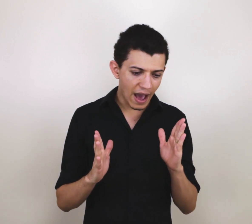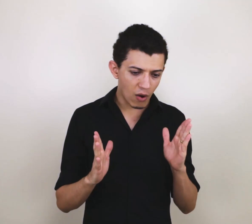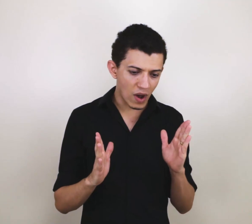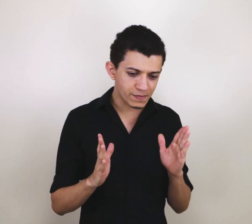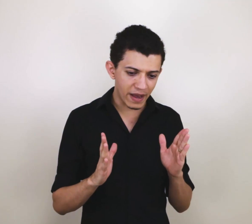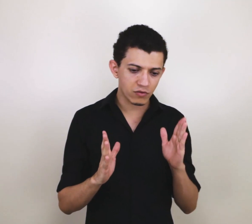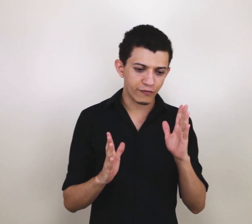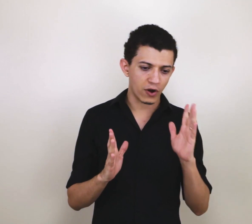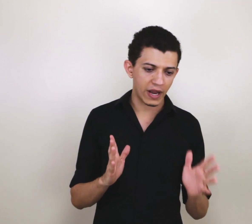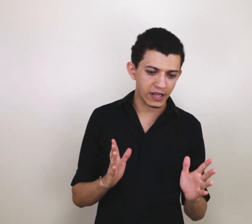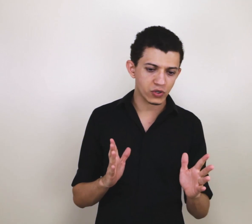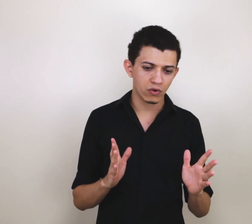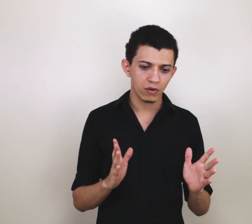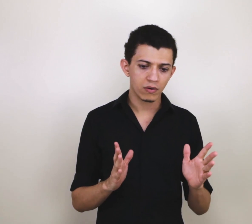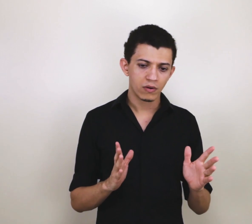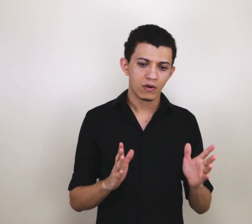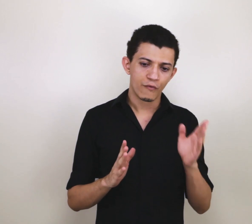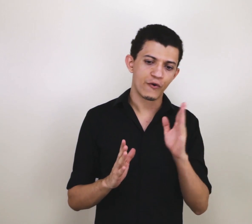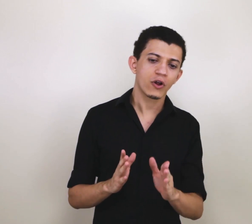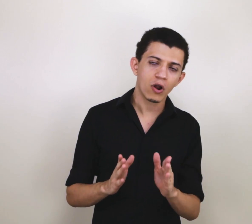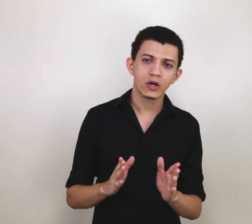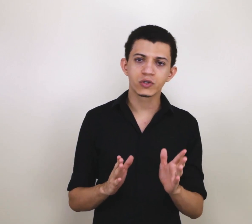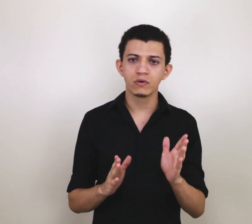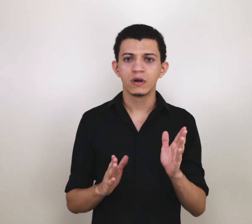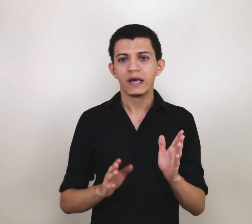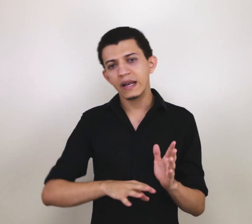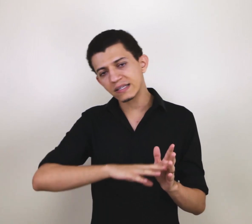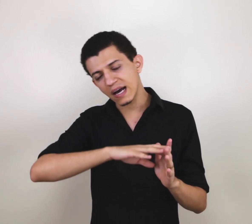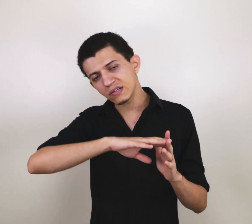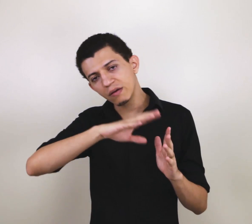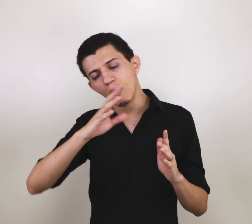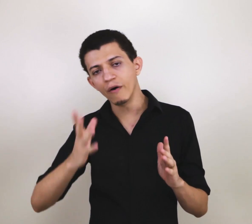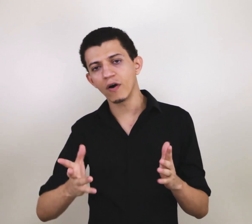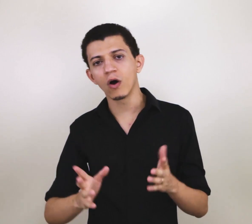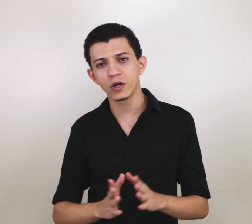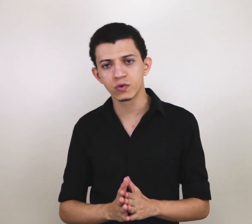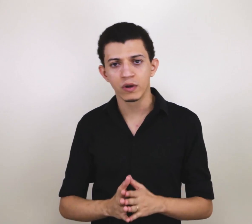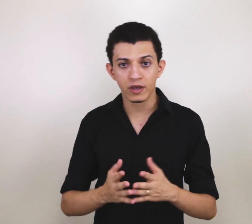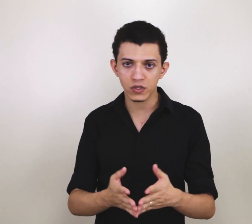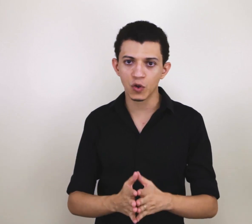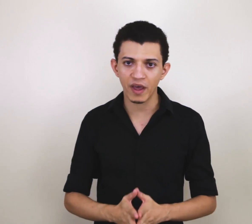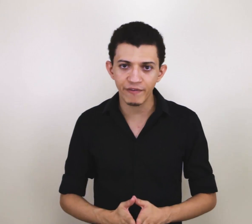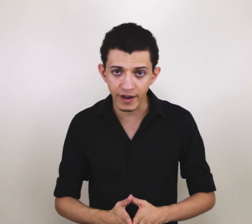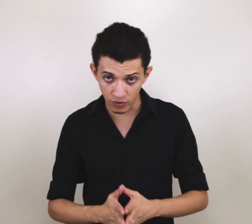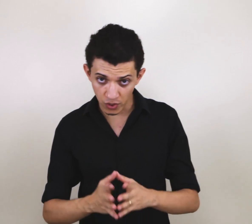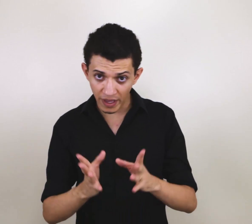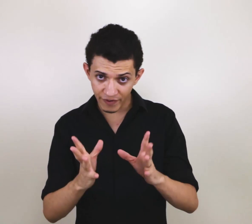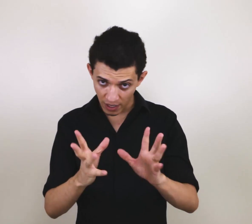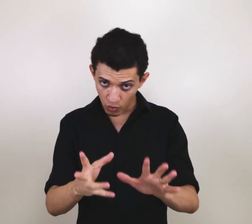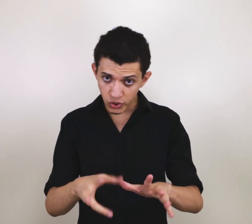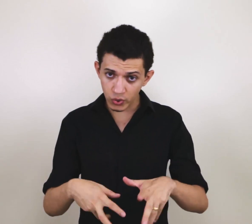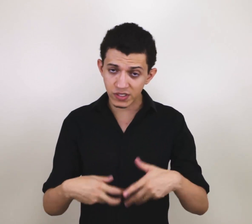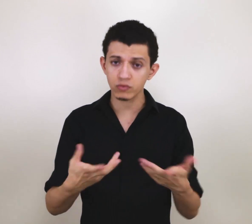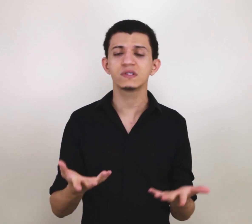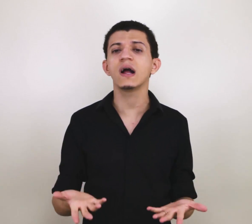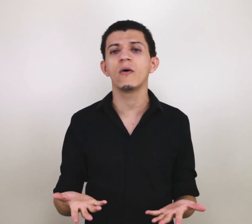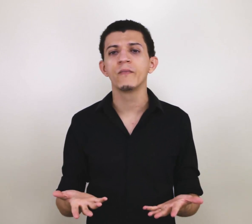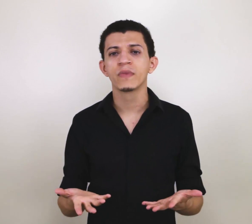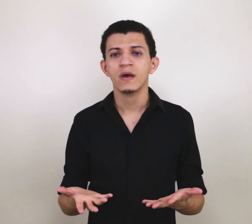o aspecto fonético, fonológico e, nesse caso aqui, morfológico que eu estou me referindo? Estou me referindo à constituição do sinal.